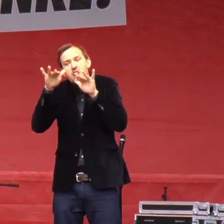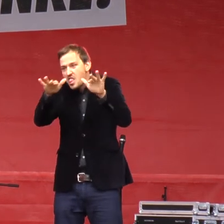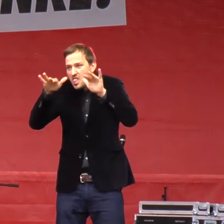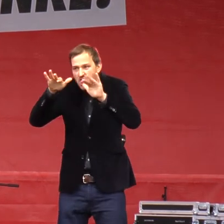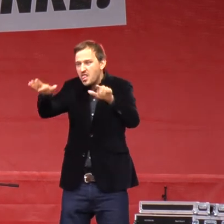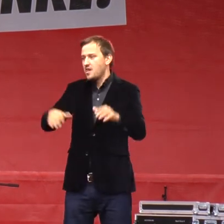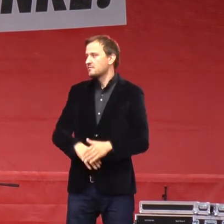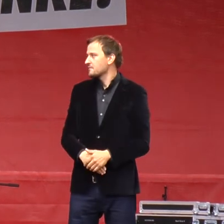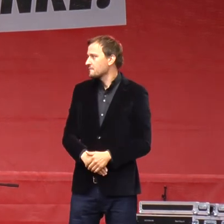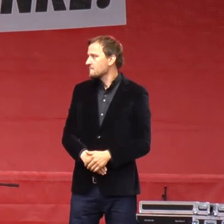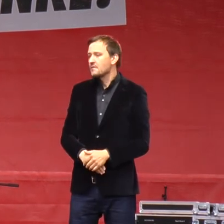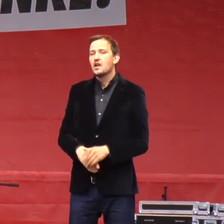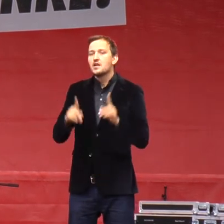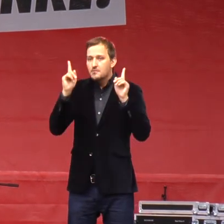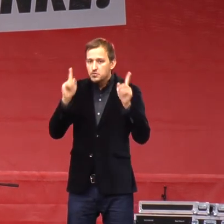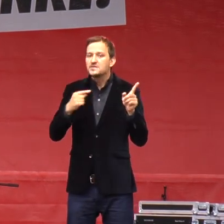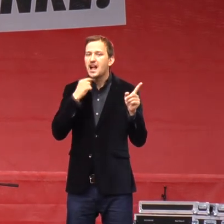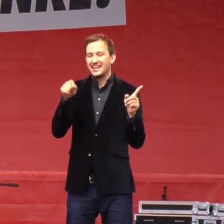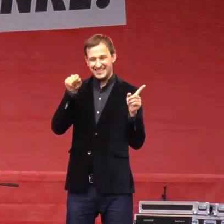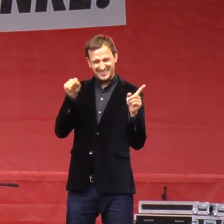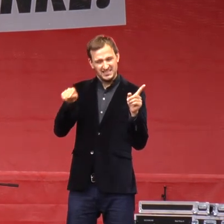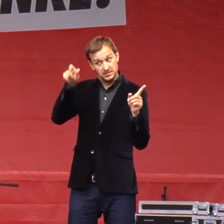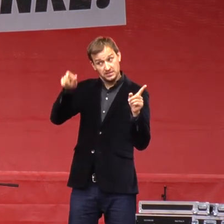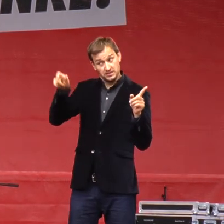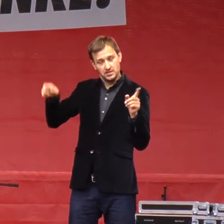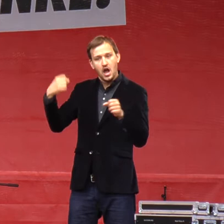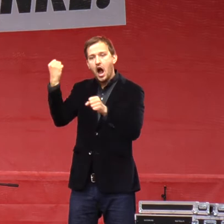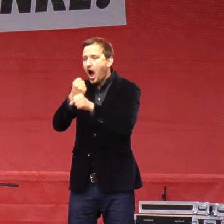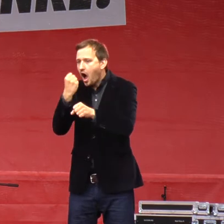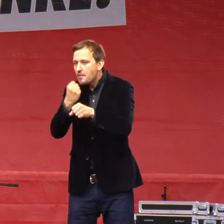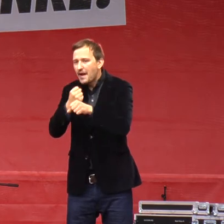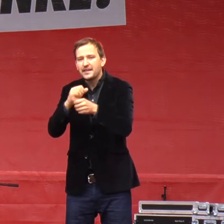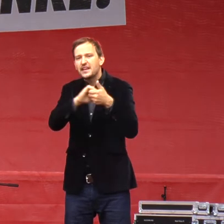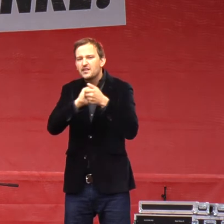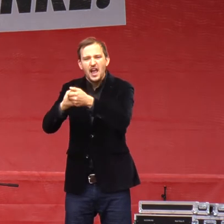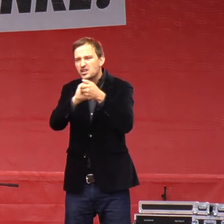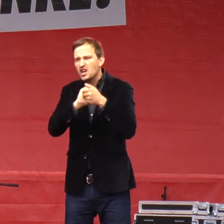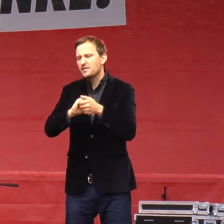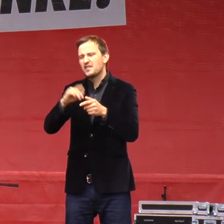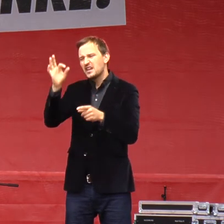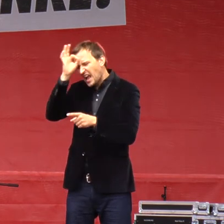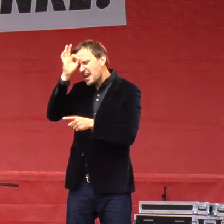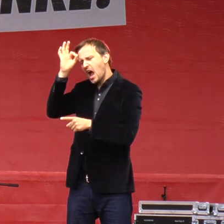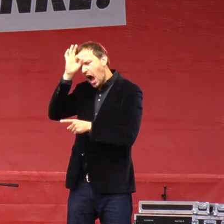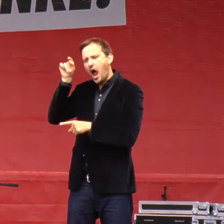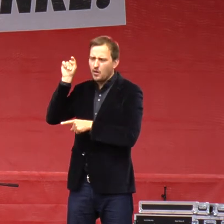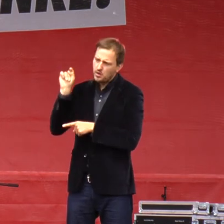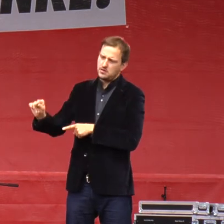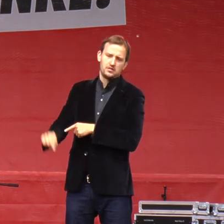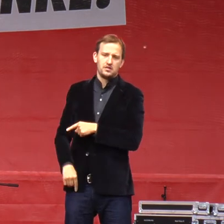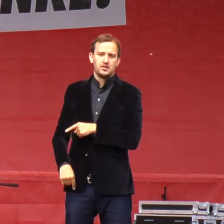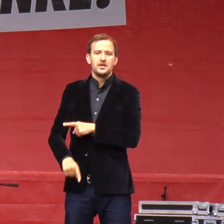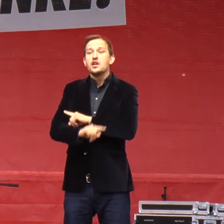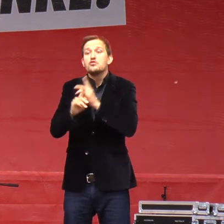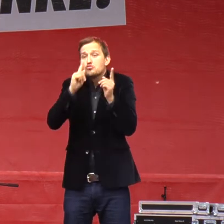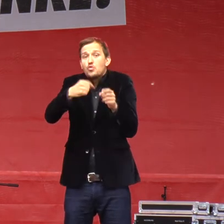ist. Da kann man nur sagen, diese Leute haben von der Arbeiter- und Gewerkschaftsbewegung nichts begriffen. Es ging nie nur